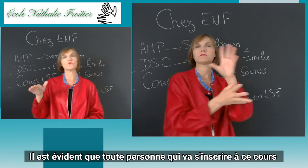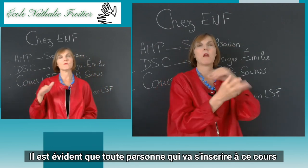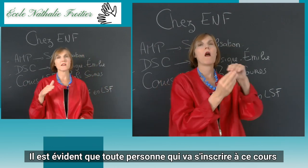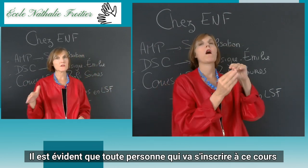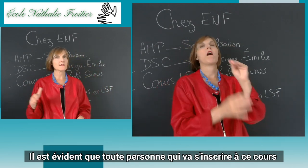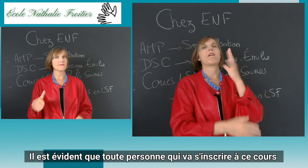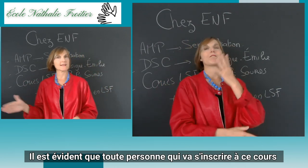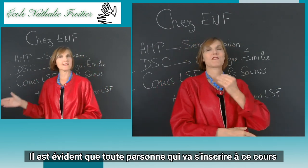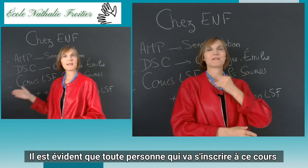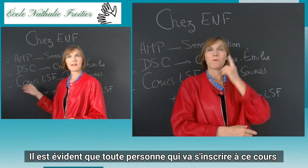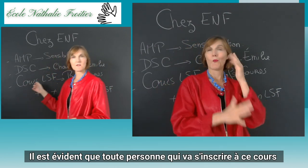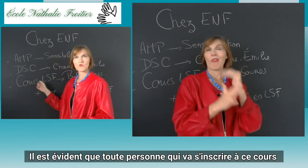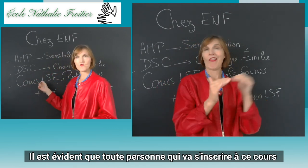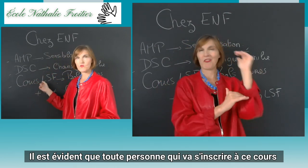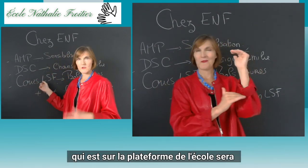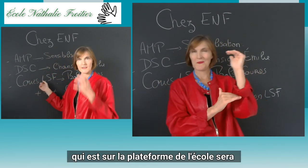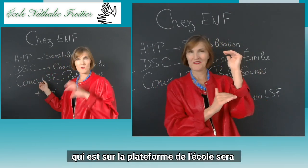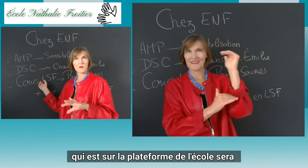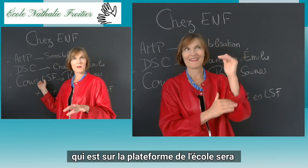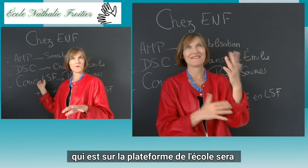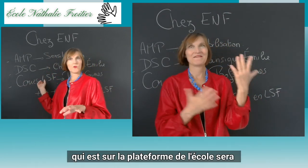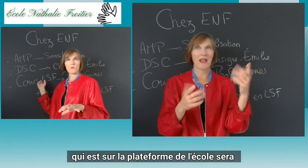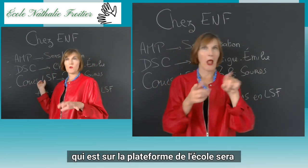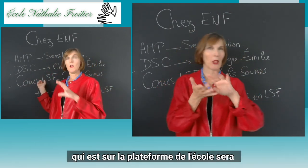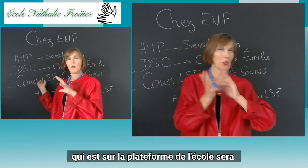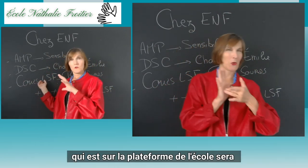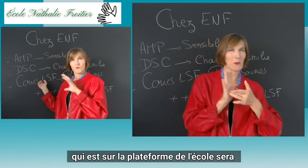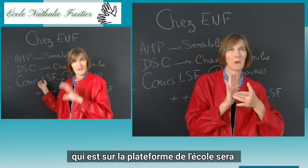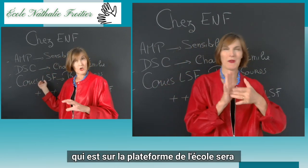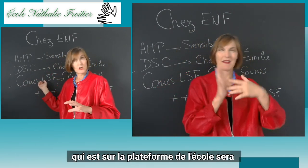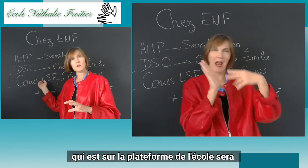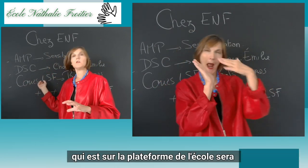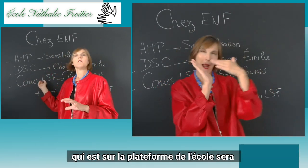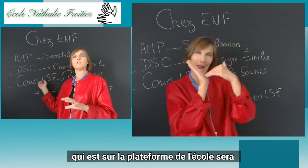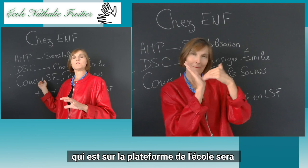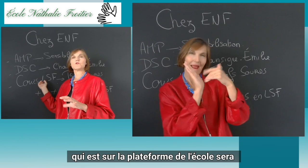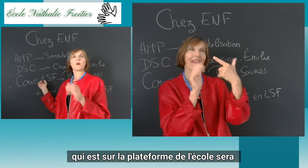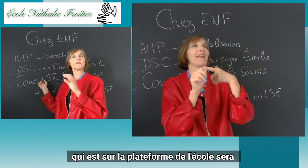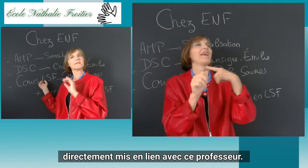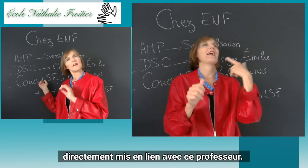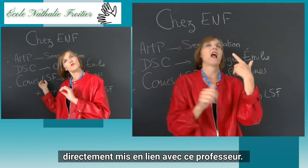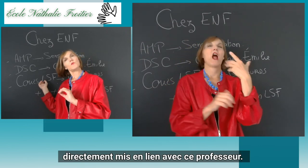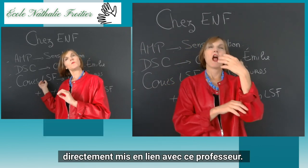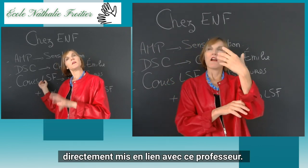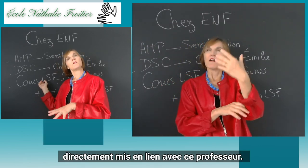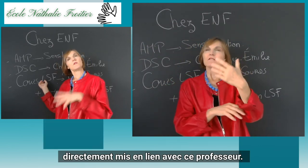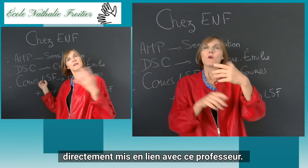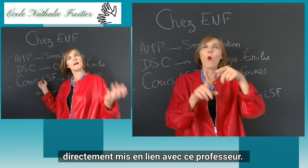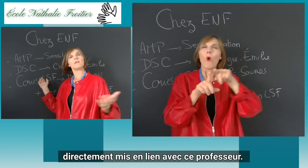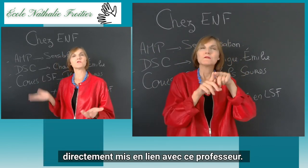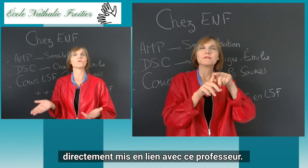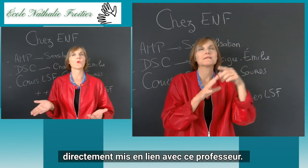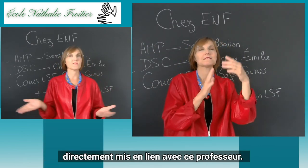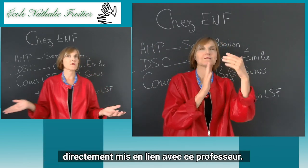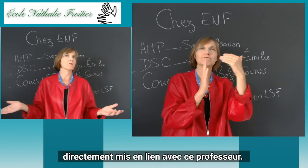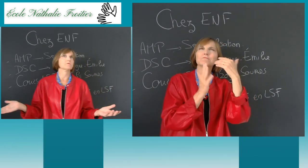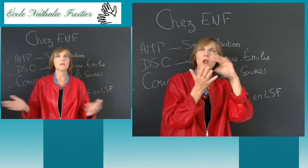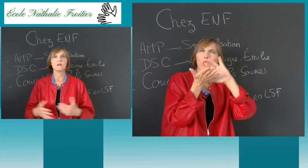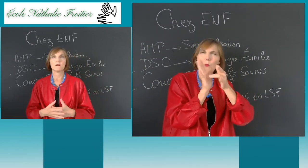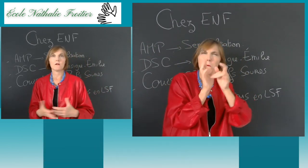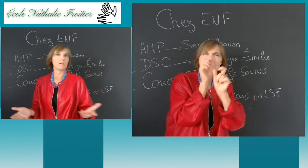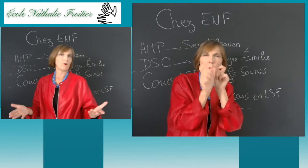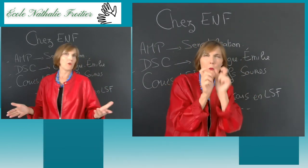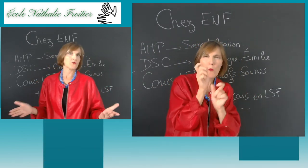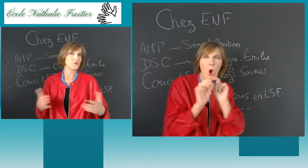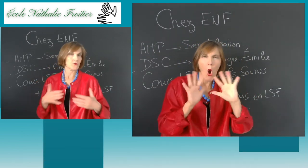évident que toute personne qui va s'inscrire à ce cours qui est sur la plateforme de l'école sera directement mis en lien avec ce professeur